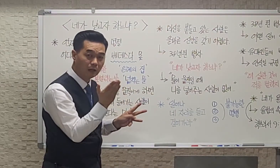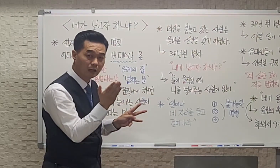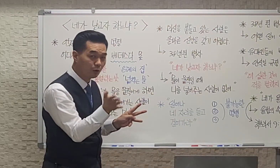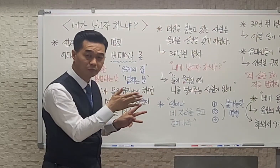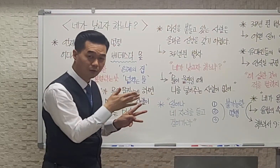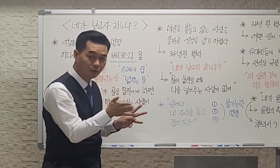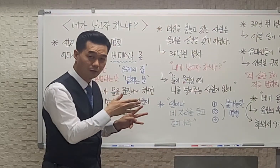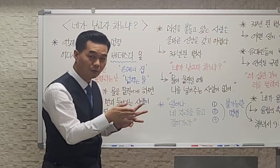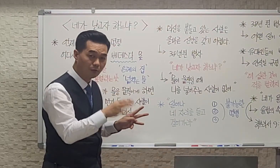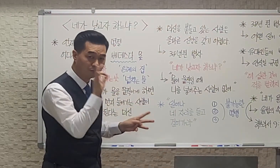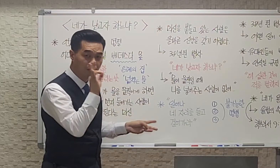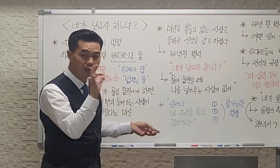가능한 게 없어요. 불가능해.